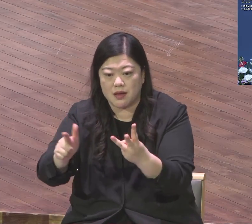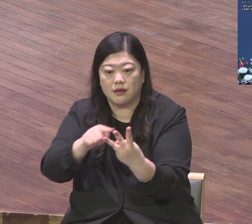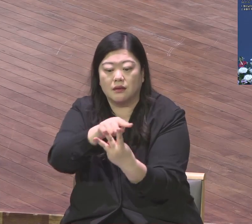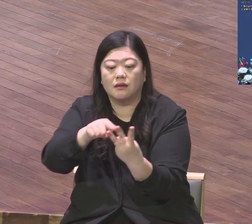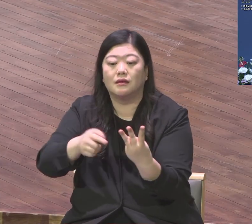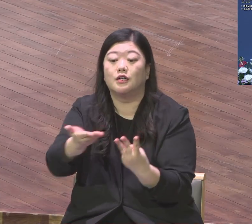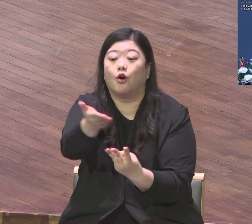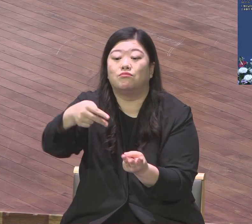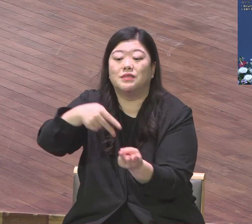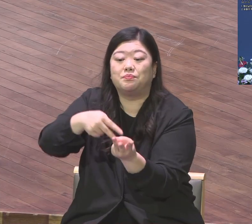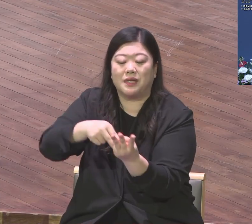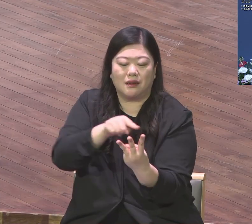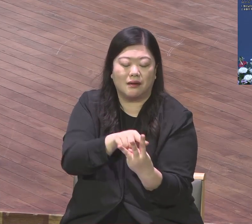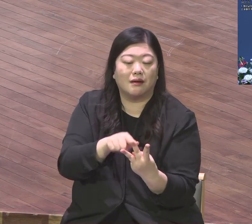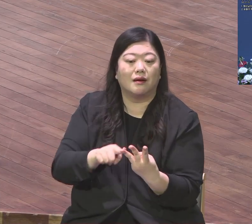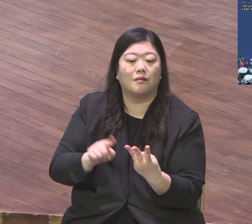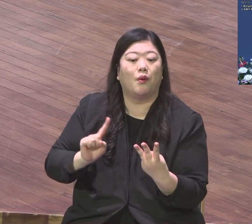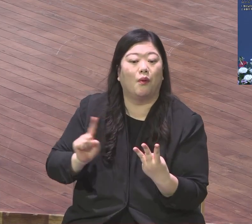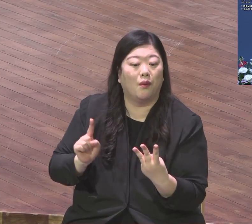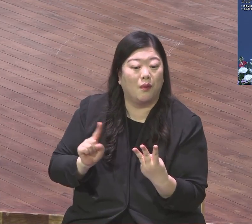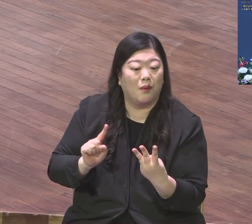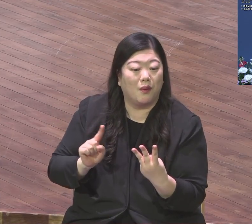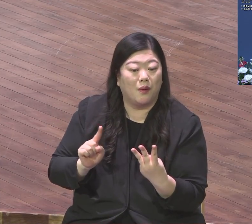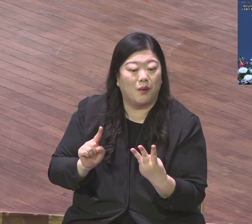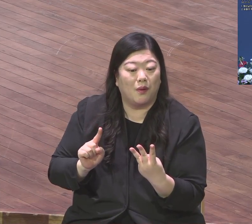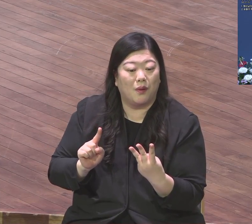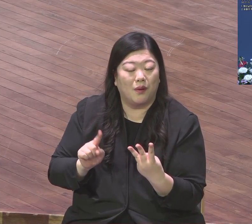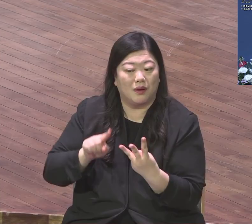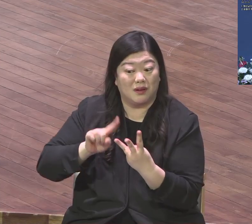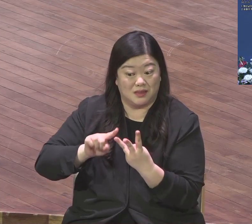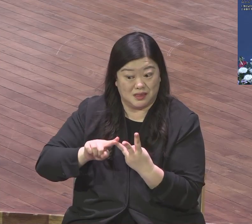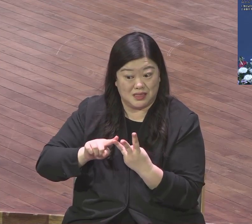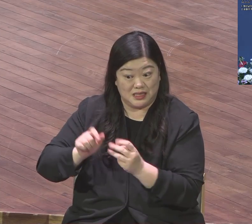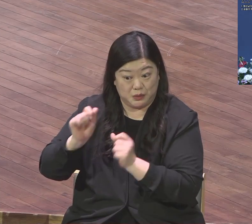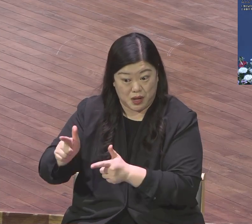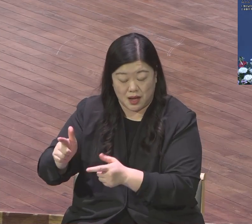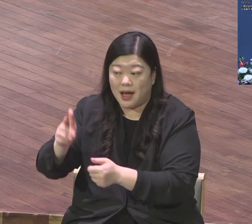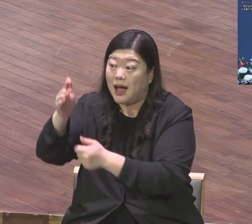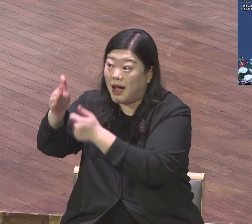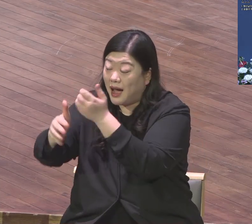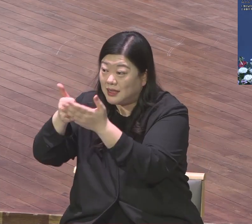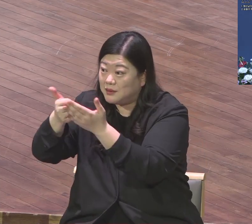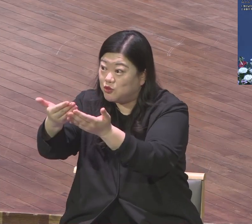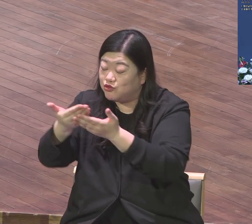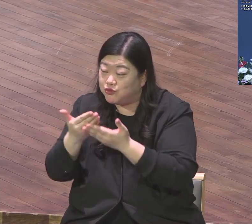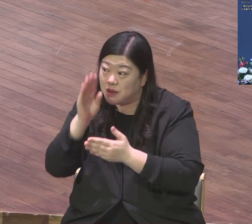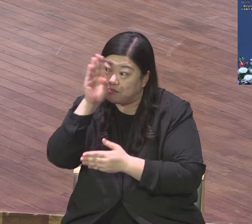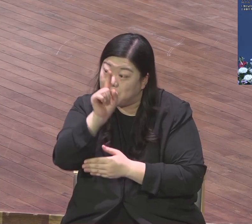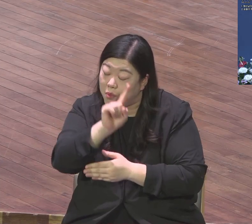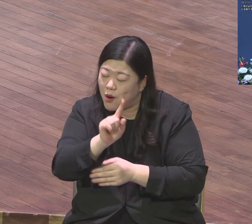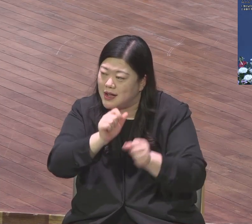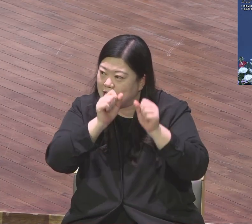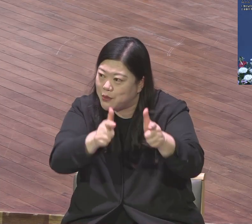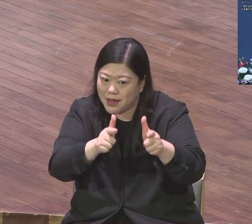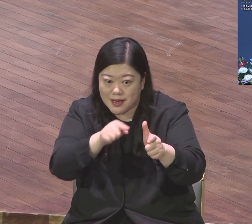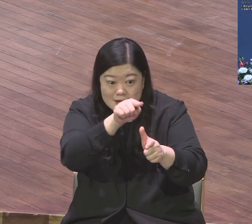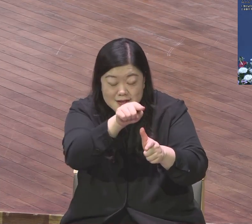2026년 예원교회는요, 하나님이 예배해 놓으신 모든 기회를 붙잡고 응답을